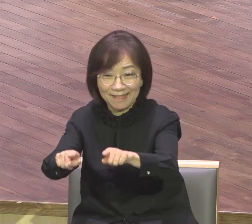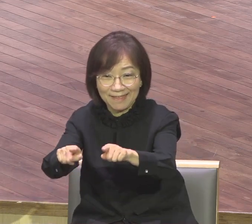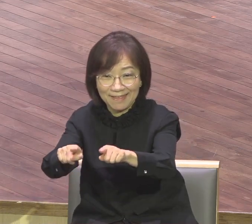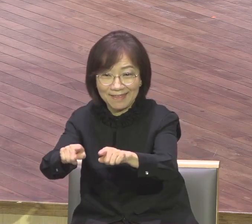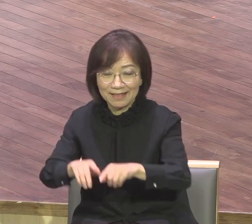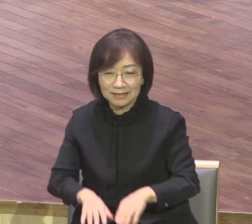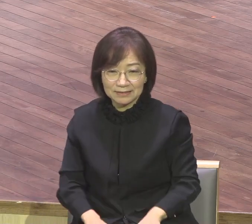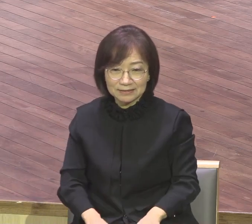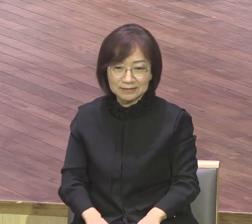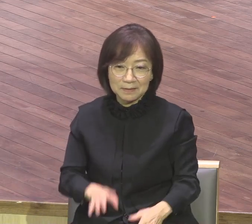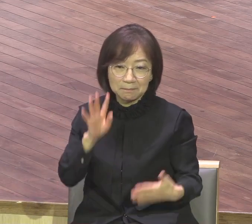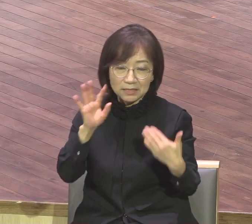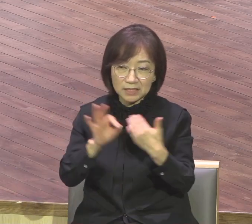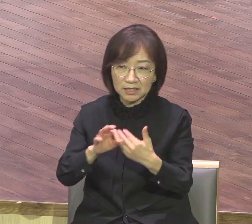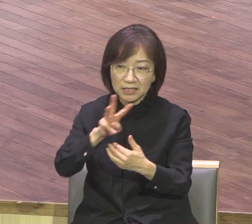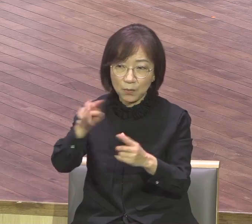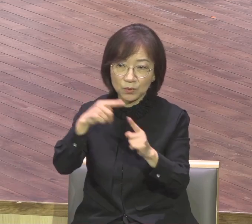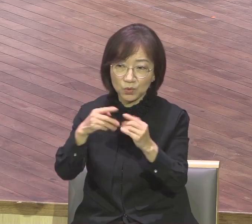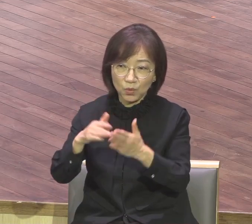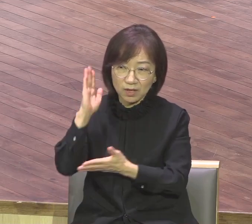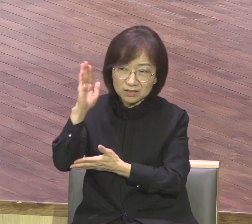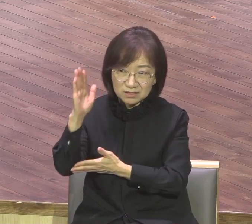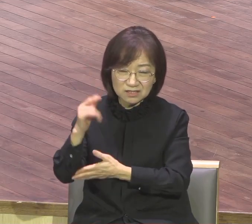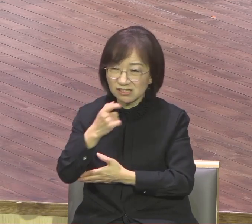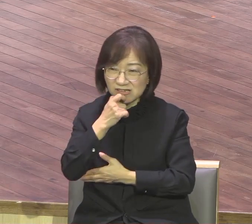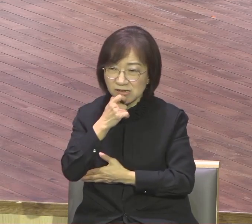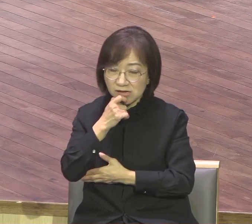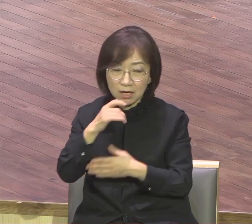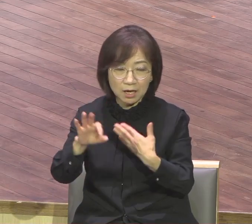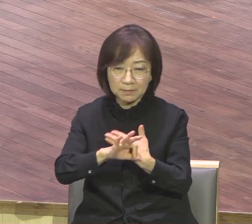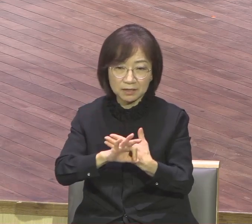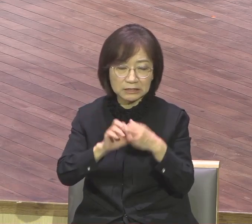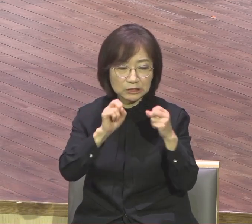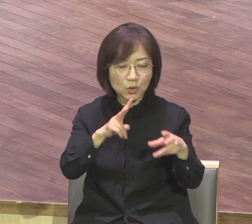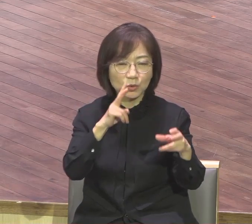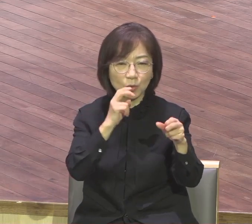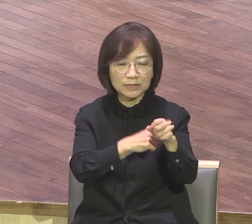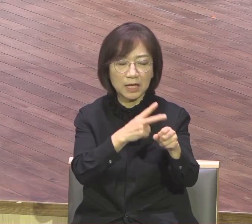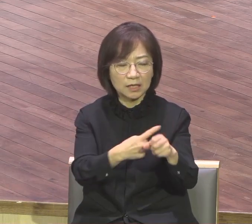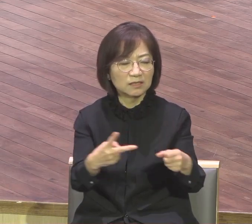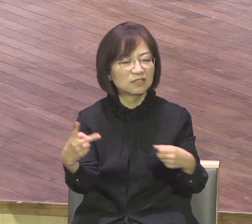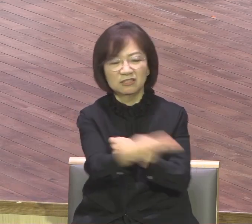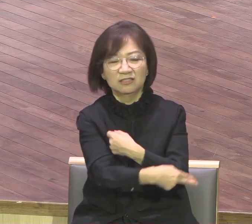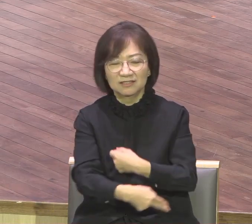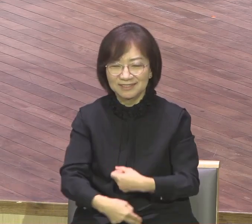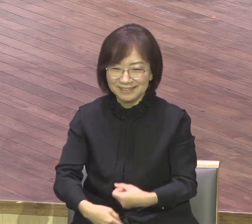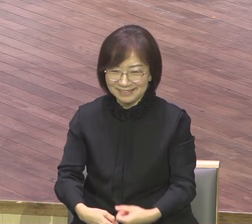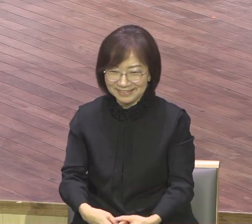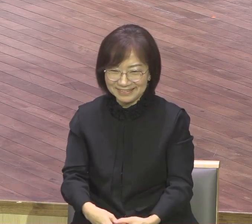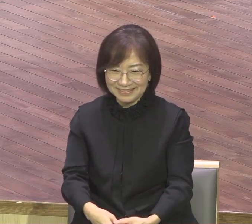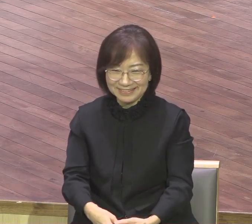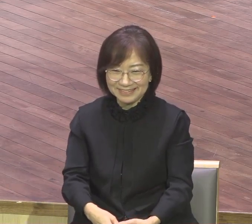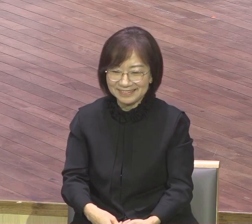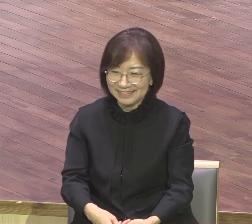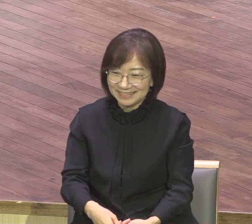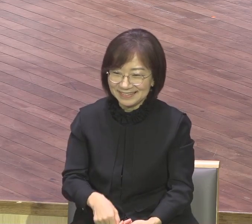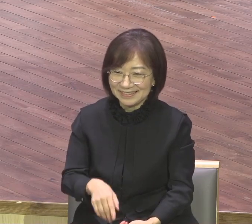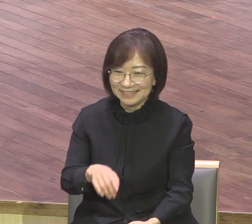힘은 또 안 할 거예요 앞으로. Y si no coinciden la misma corriente, no voy a ser enviado como misionero. 자, 보고타